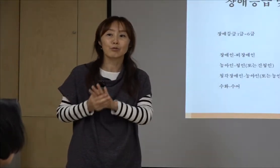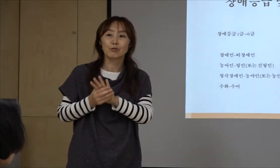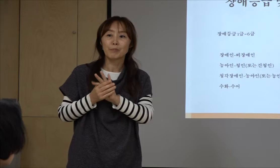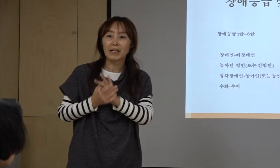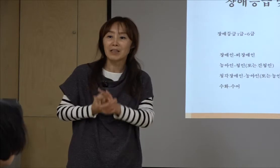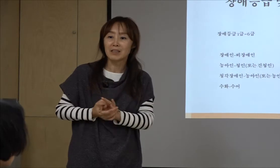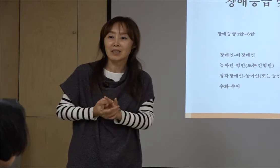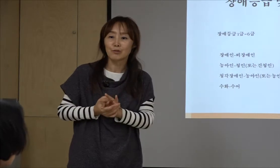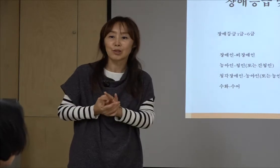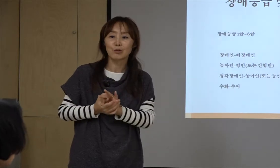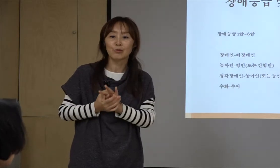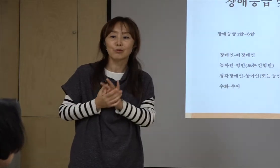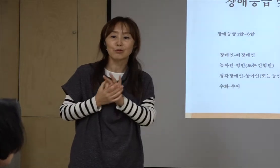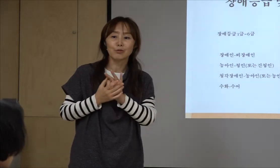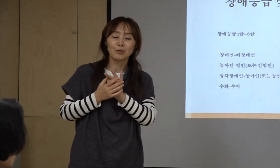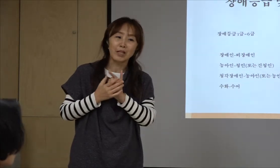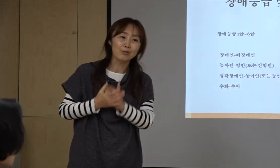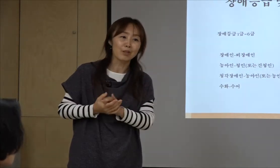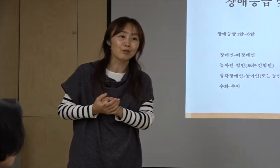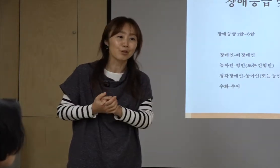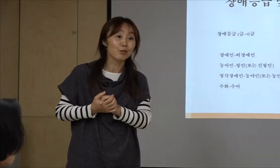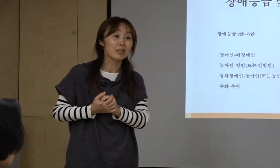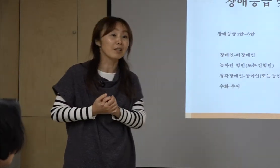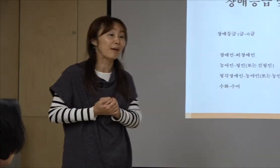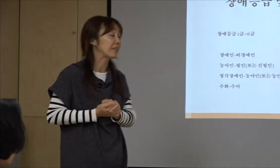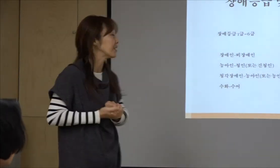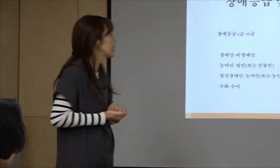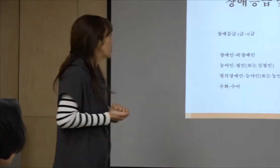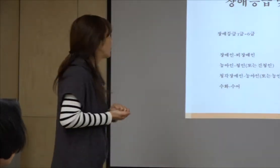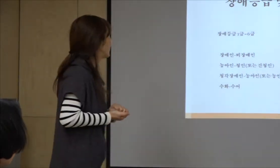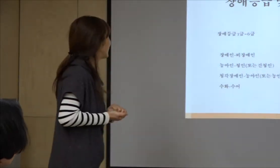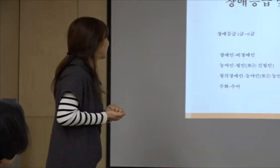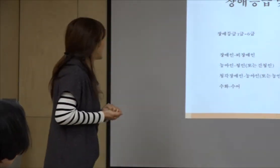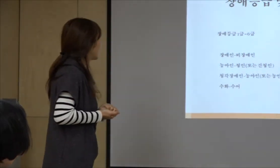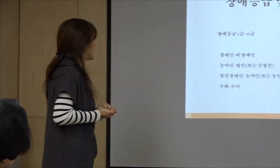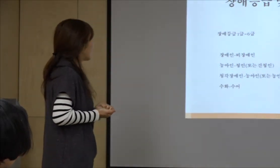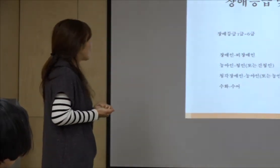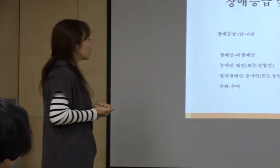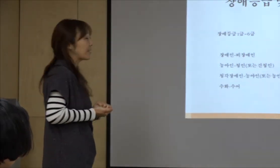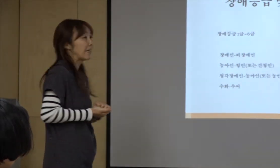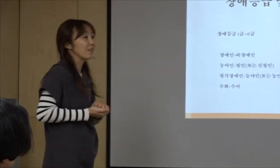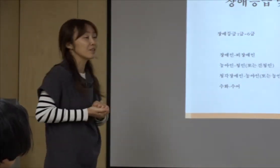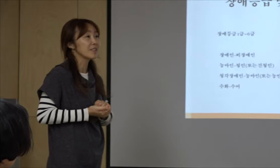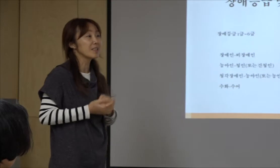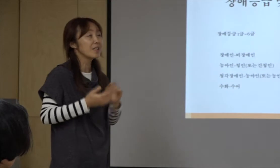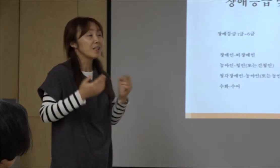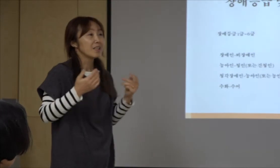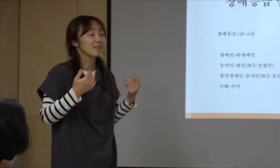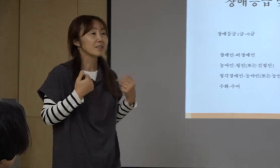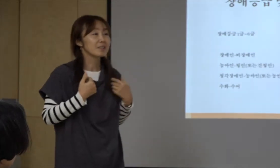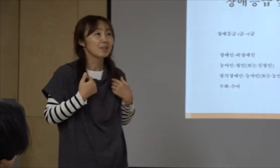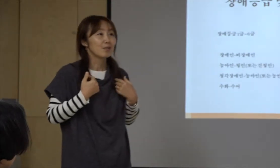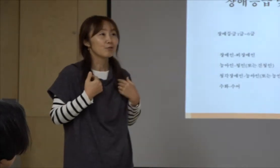있고 발레리나도 있고 뭐 예술가도 있고 굉장히 많이 있어요. 조금 달라요. 진짜